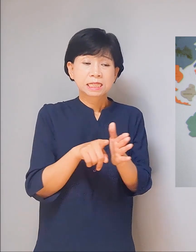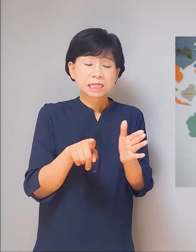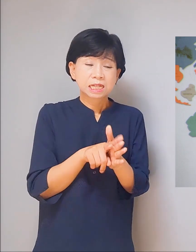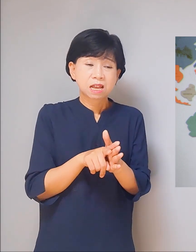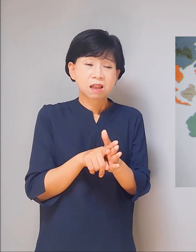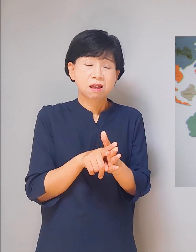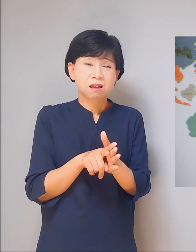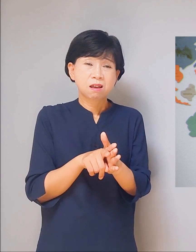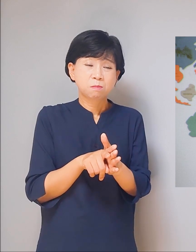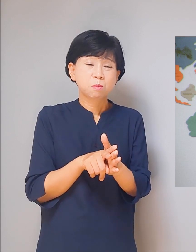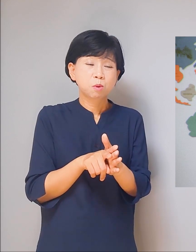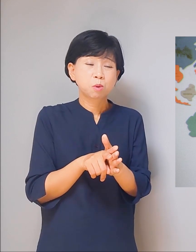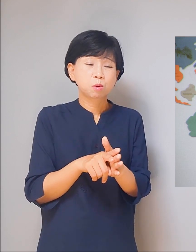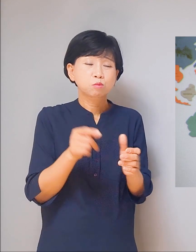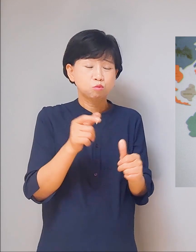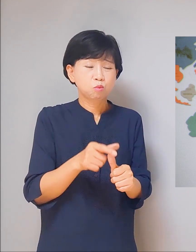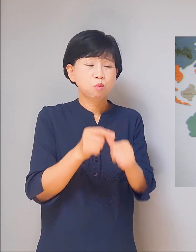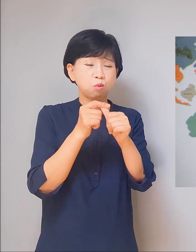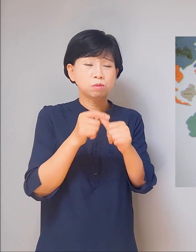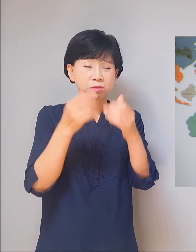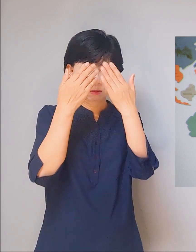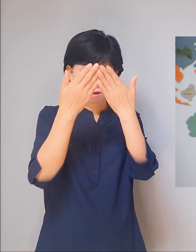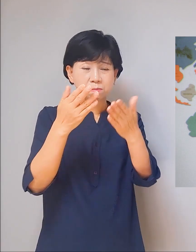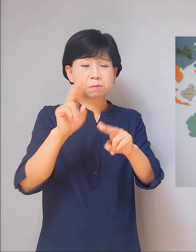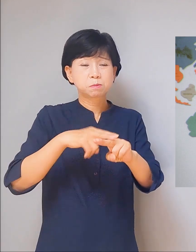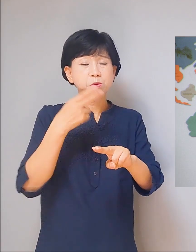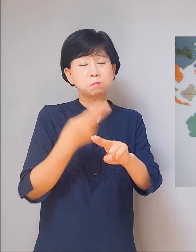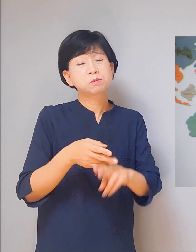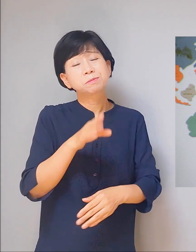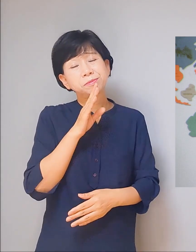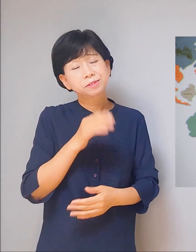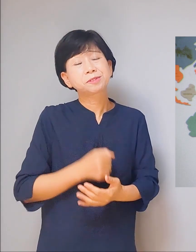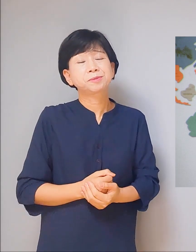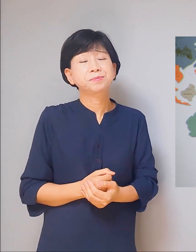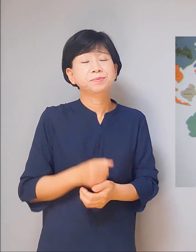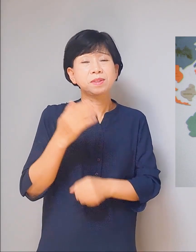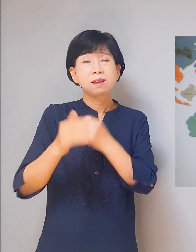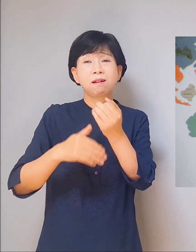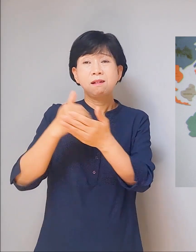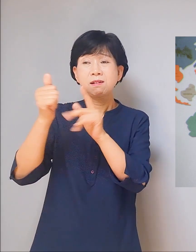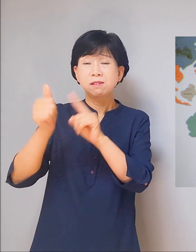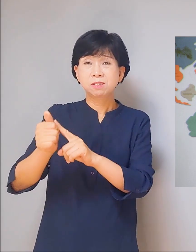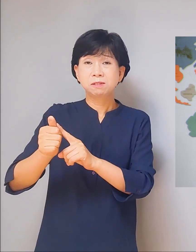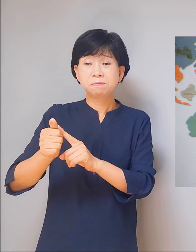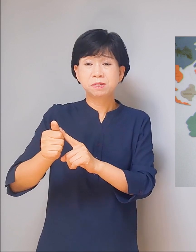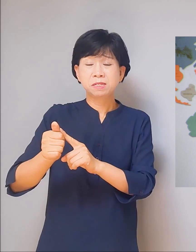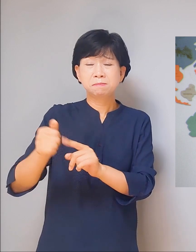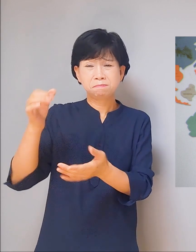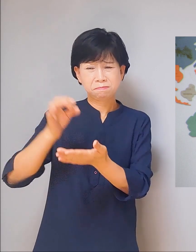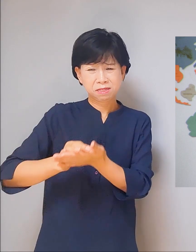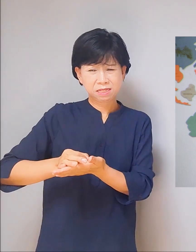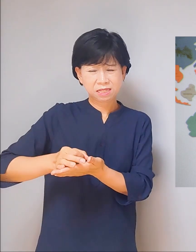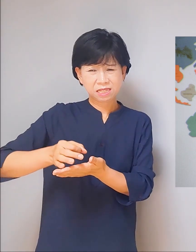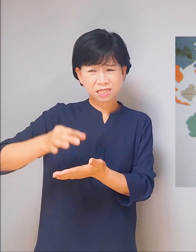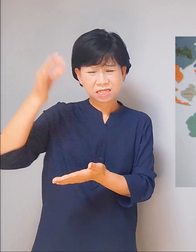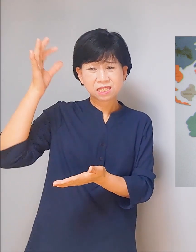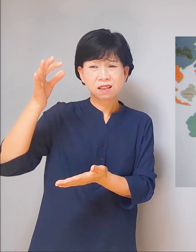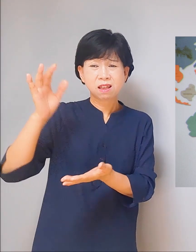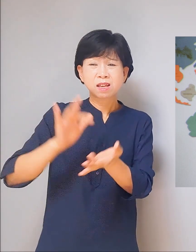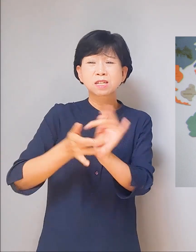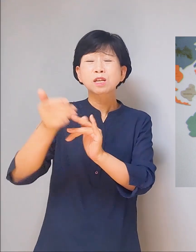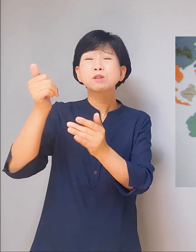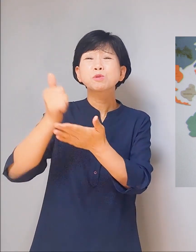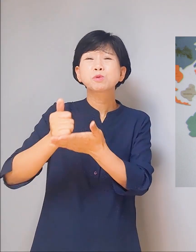물론 구원은 값없는 선물이고 하나님이 대단한 값을 치르고 우리를 사셨기 때문에 우리는 예수 믿는